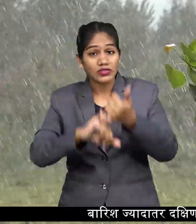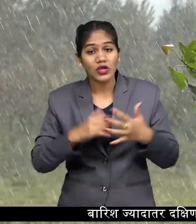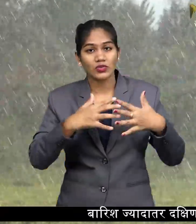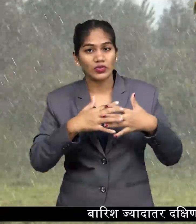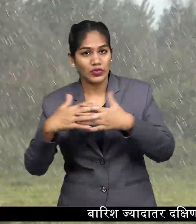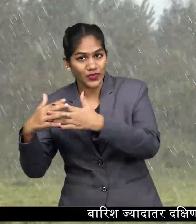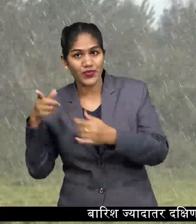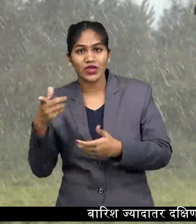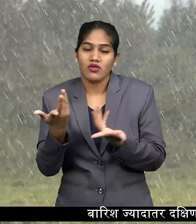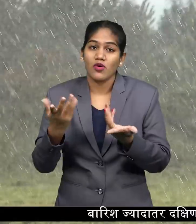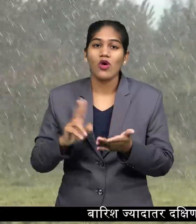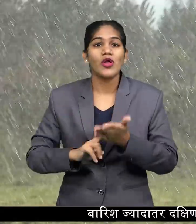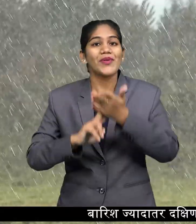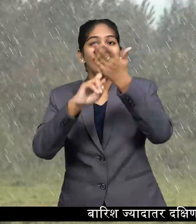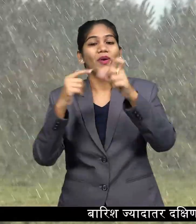लाई जाती है।